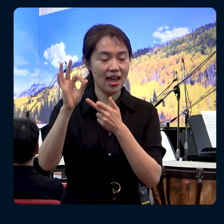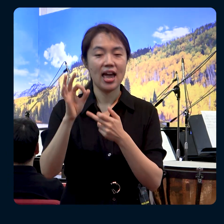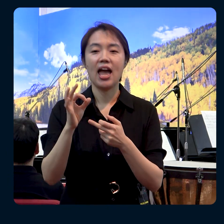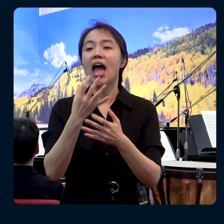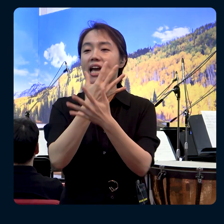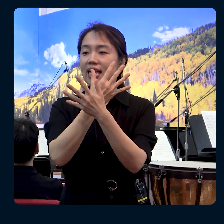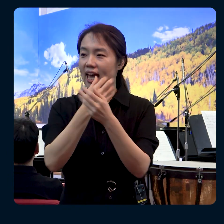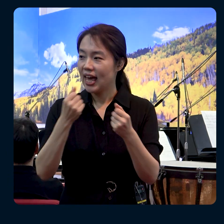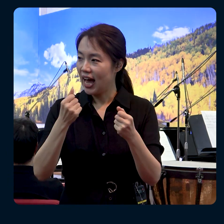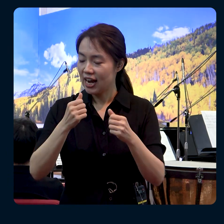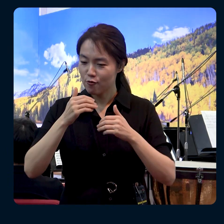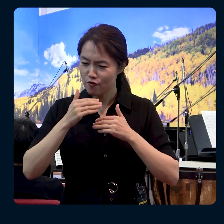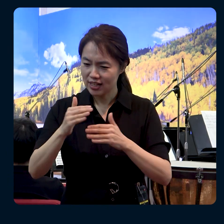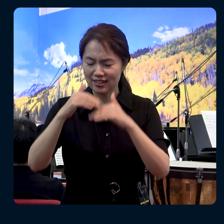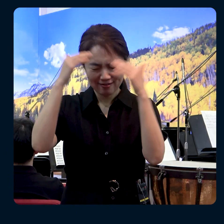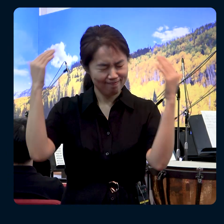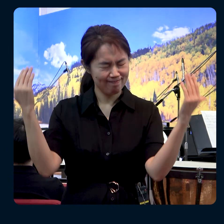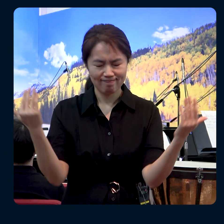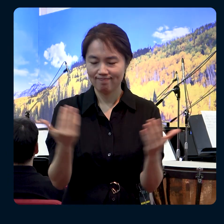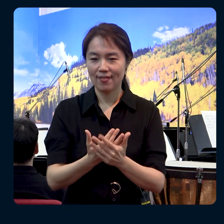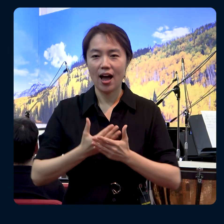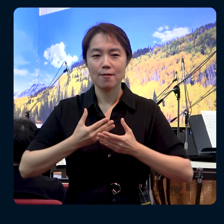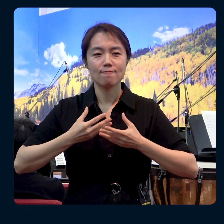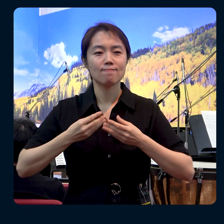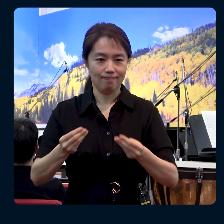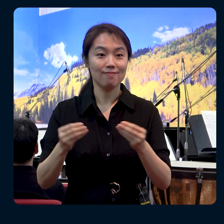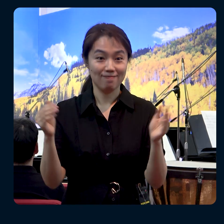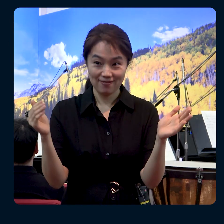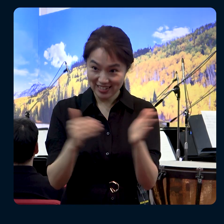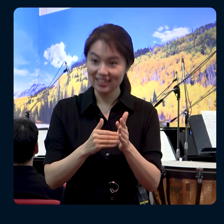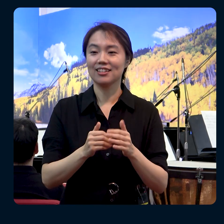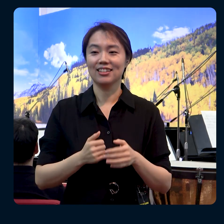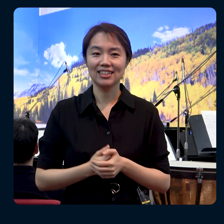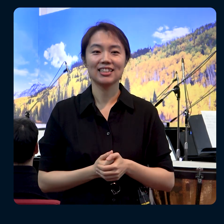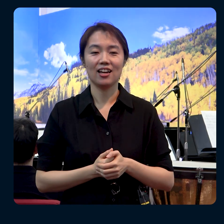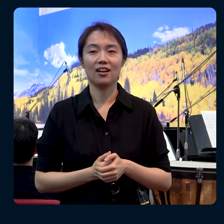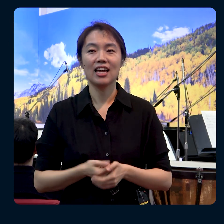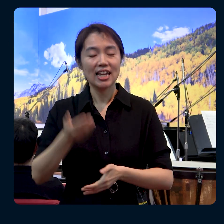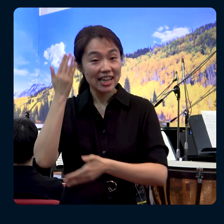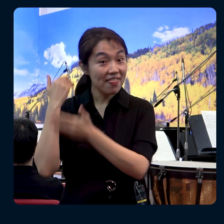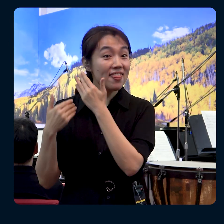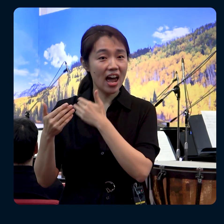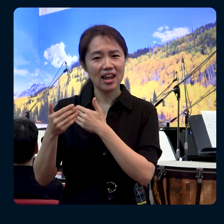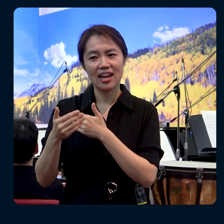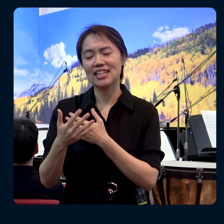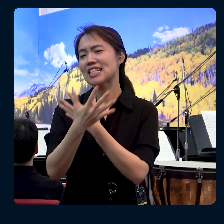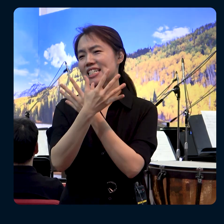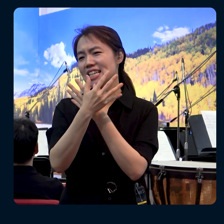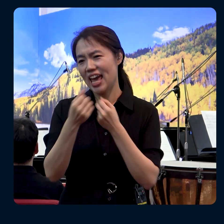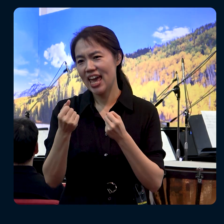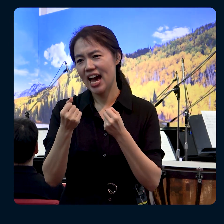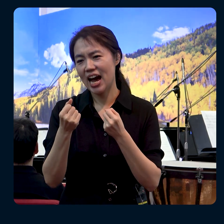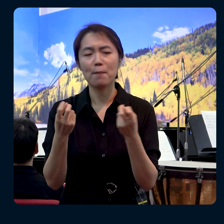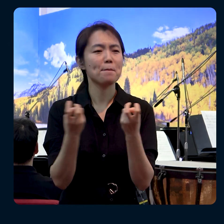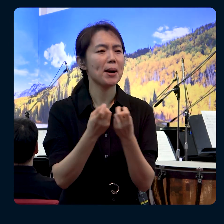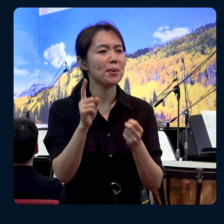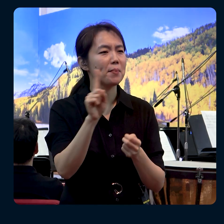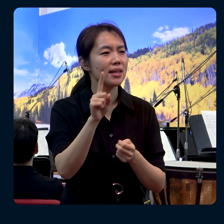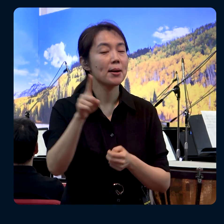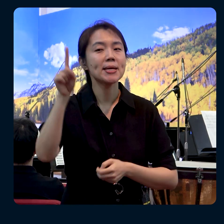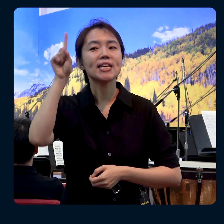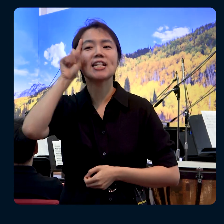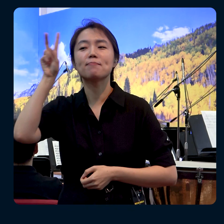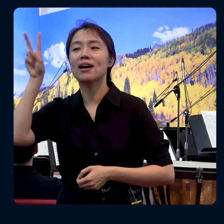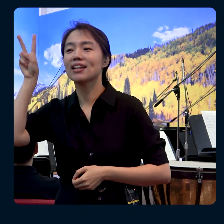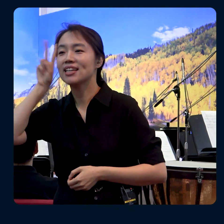계약의 모든 과정을 완전히 마친 거예요. 참, 그때는요, 계약도 참, 그때 법은요 1박 2일